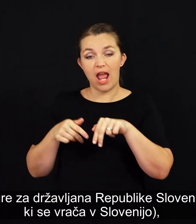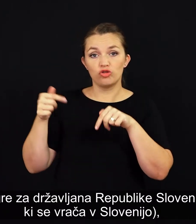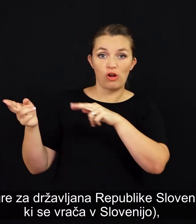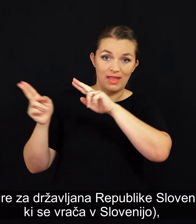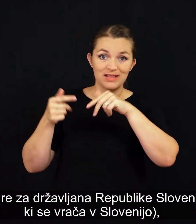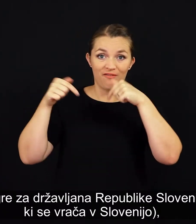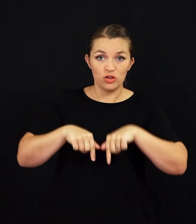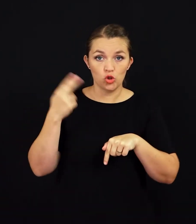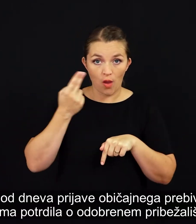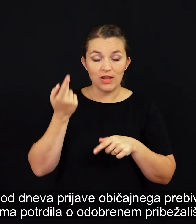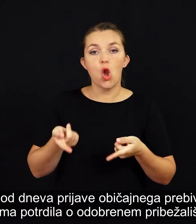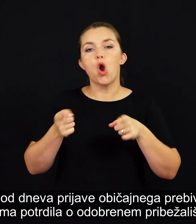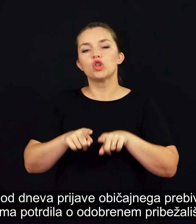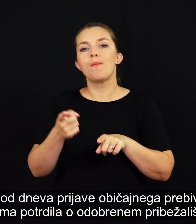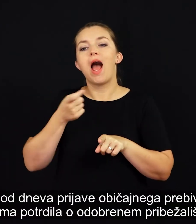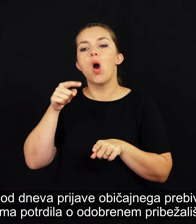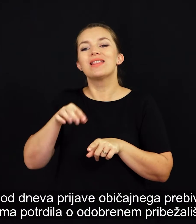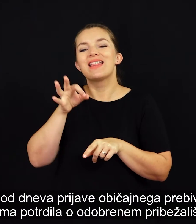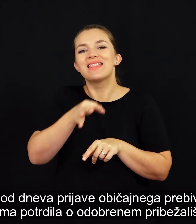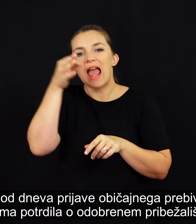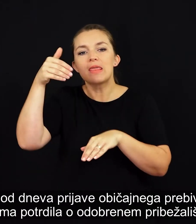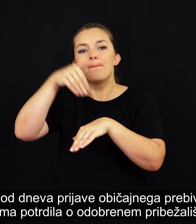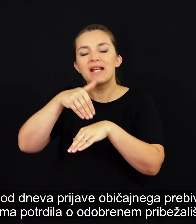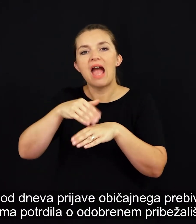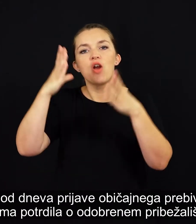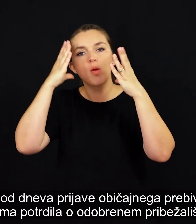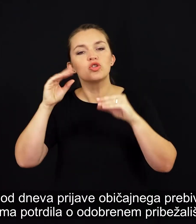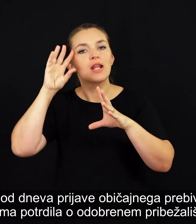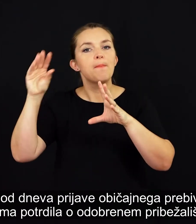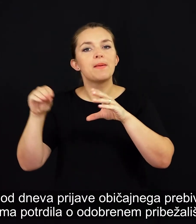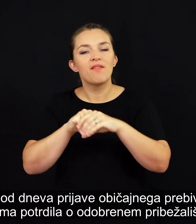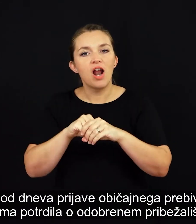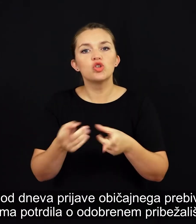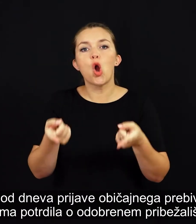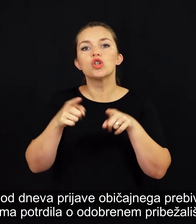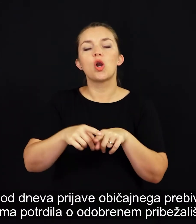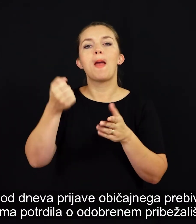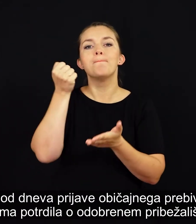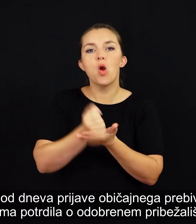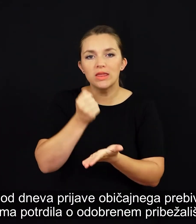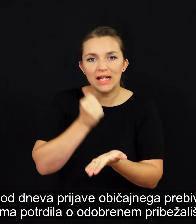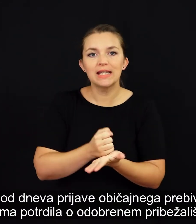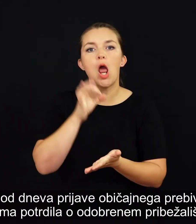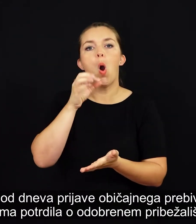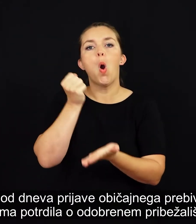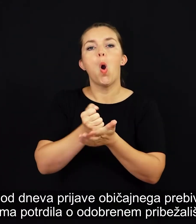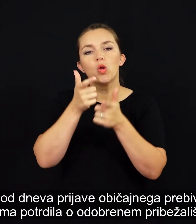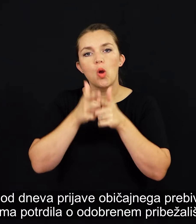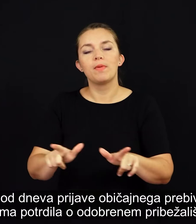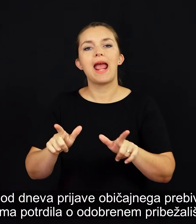Slovenijo, oziroma od dneva prijave običajnega prebivališča oziroma potrdila o odobrenem